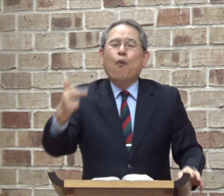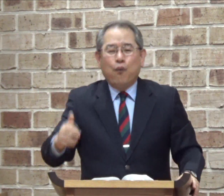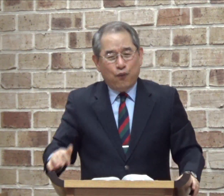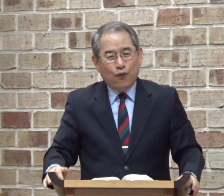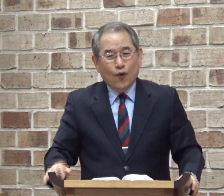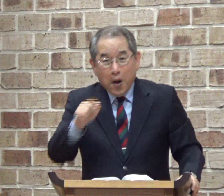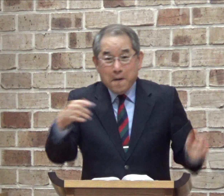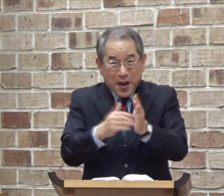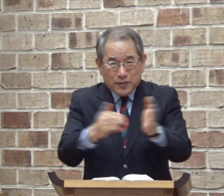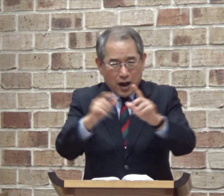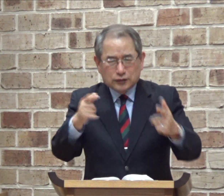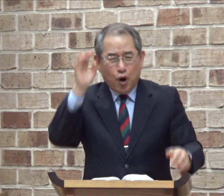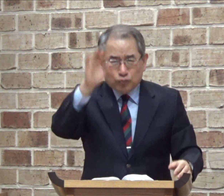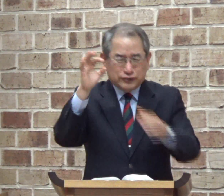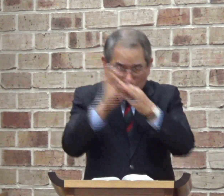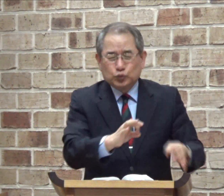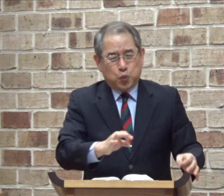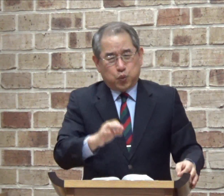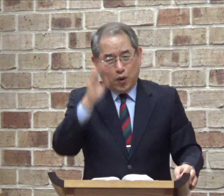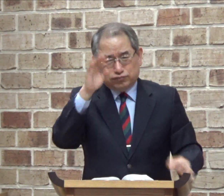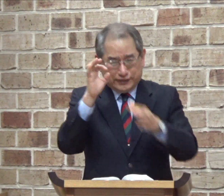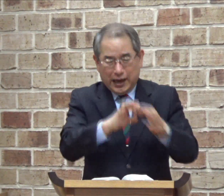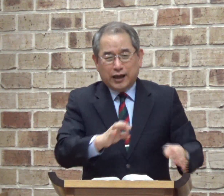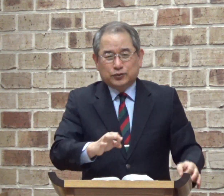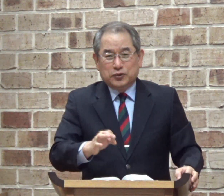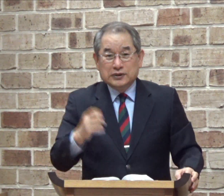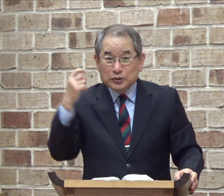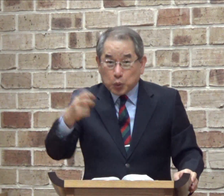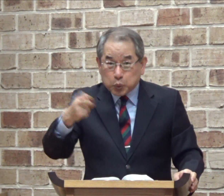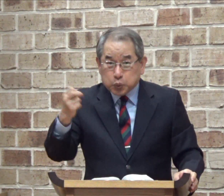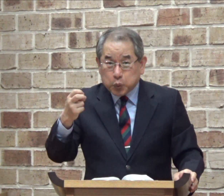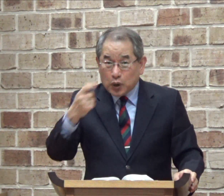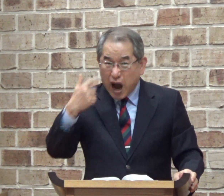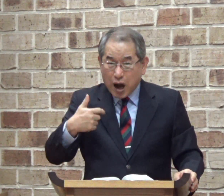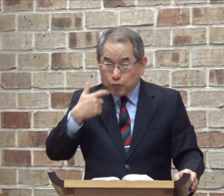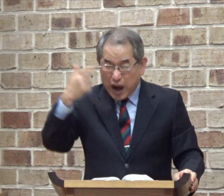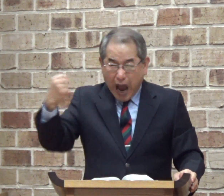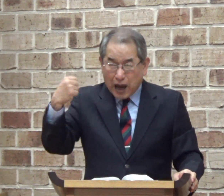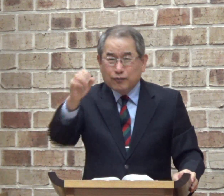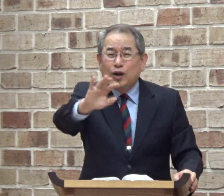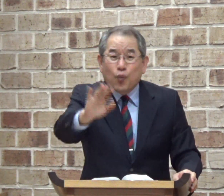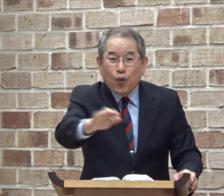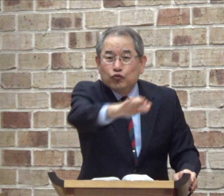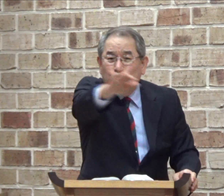우리가 모두 서로가 연합하여서 그런 일에 동참하여야 합니다. 돕는 일을 하나님을 감동케 합니다.